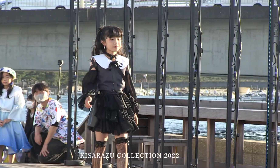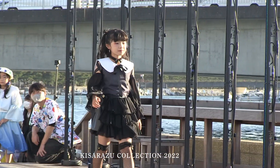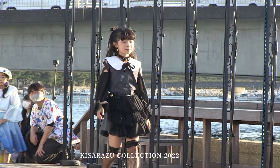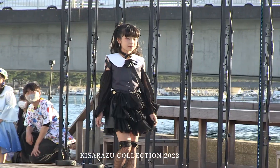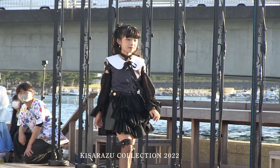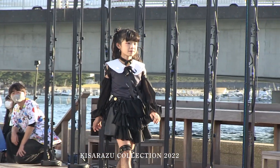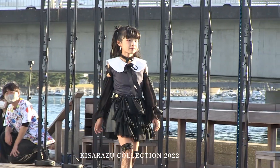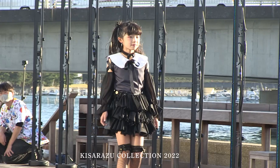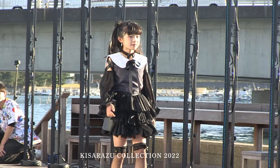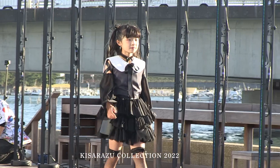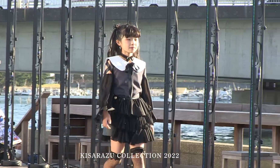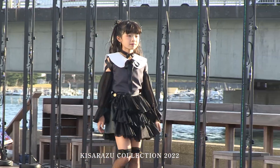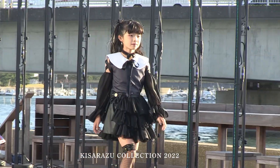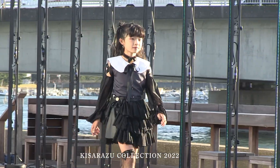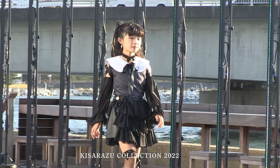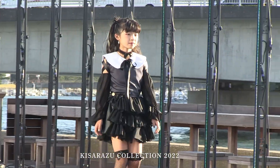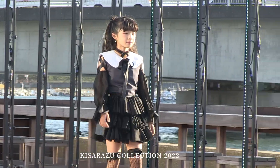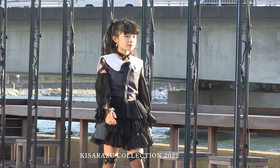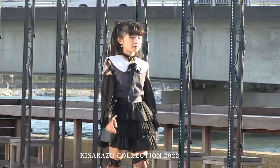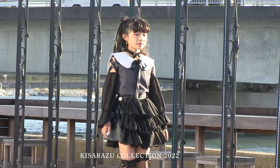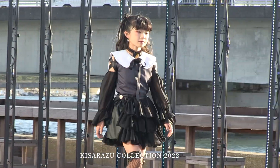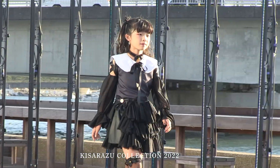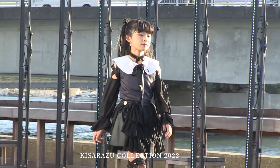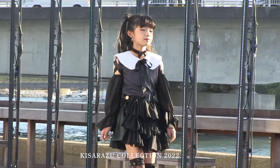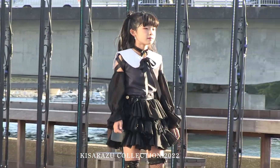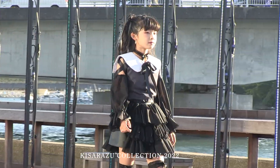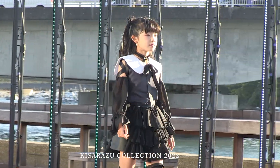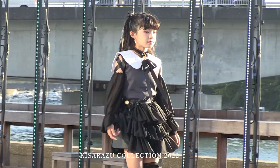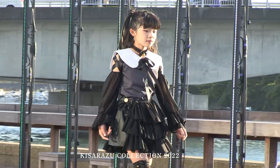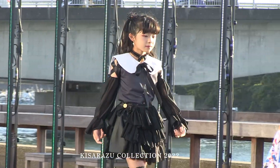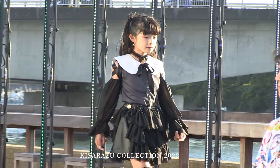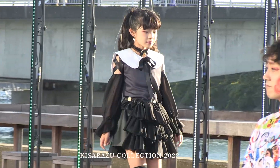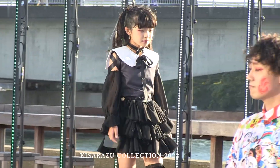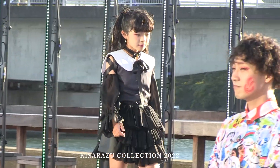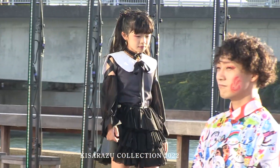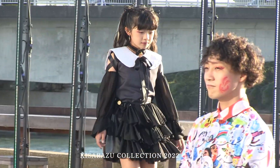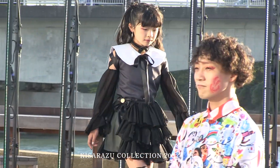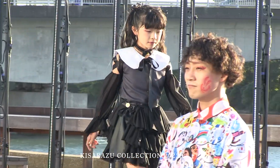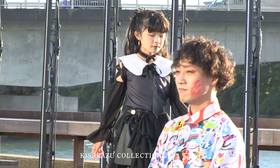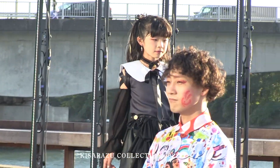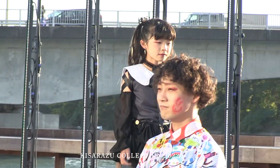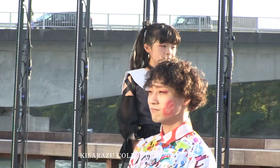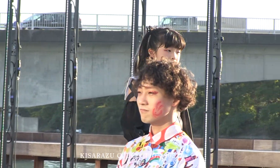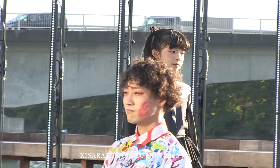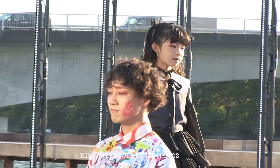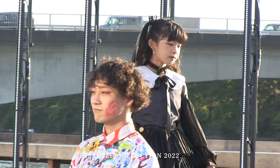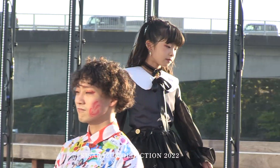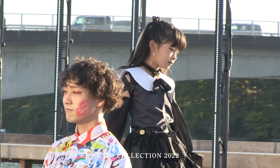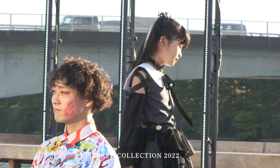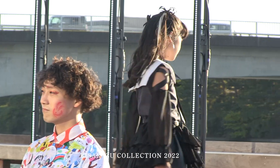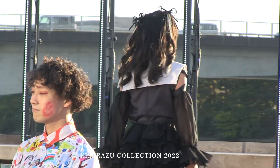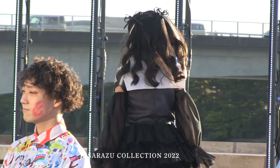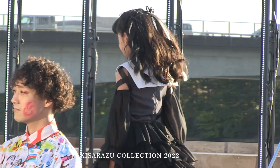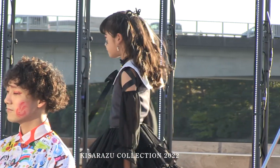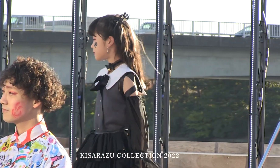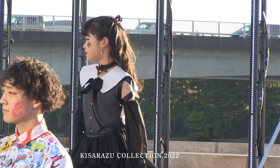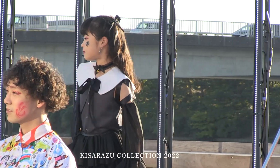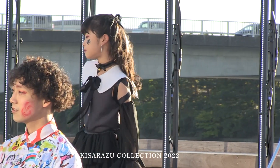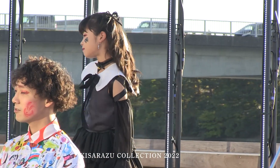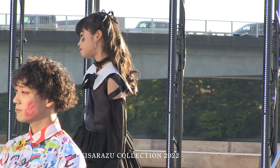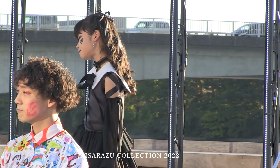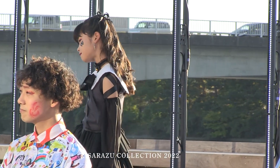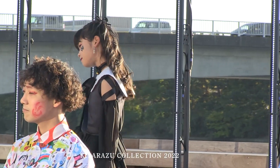らしさを残し作りました。肩出しにすることで大人っぽさを出し、スカートをレザーにすること